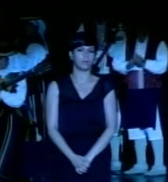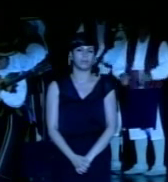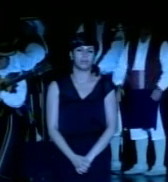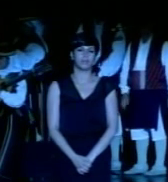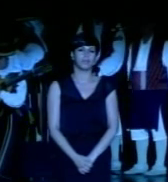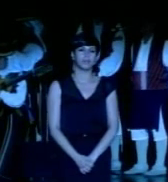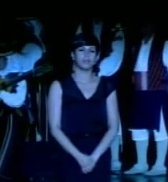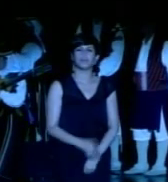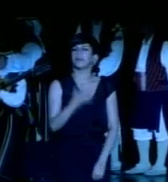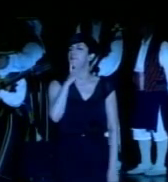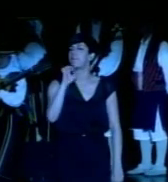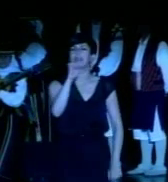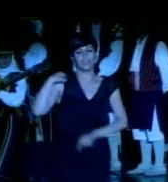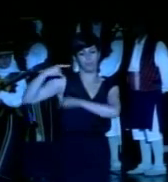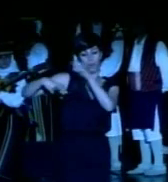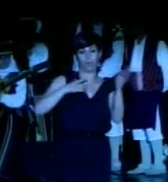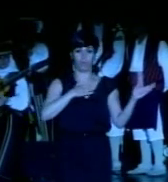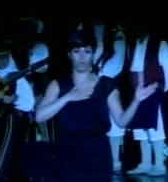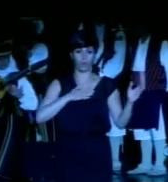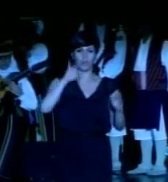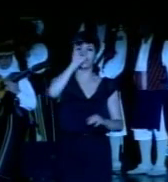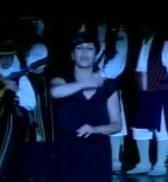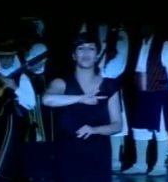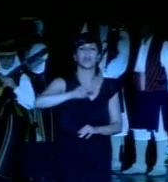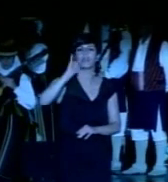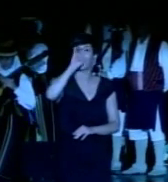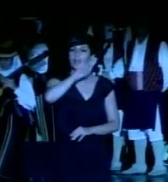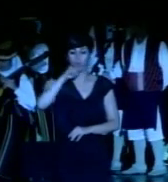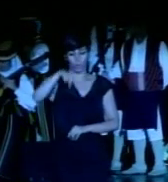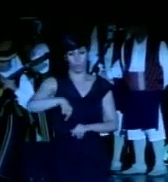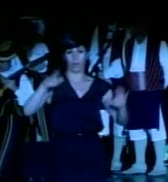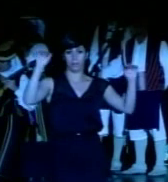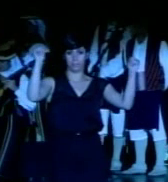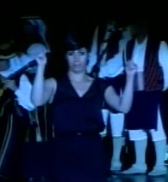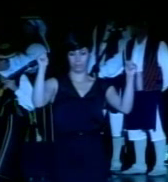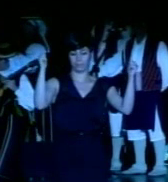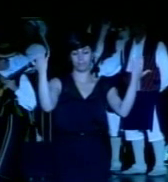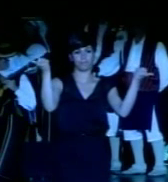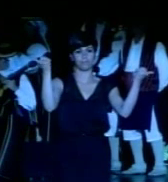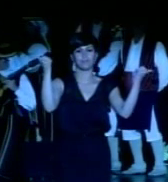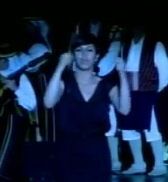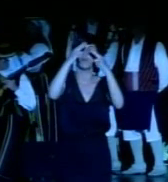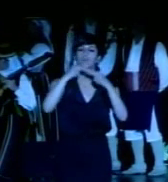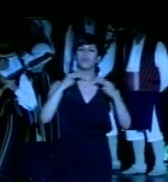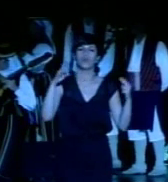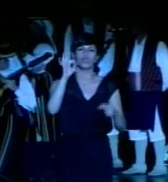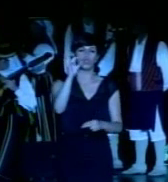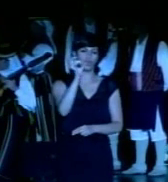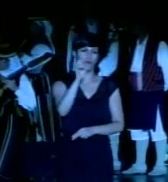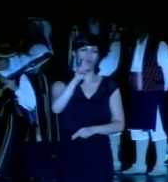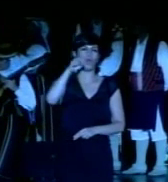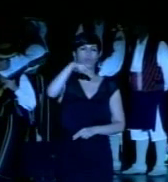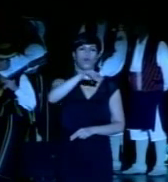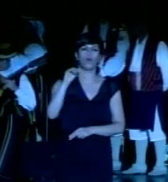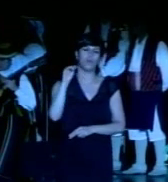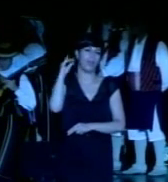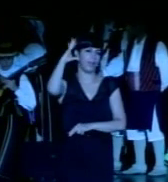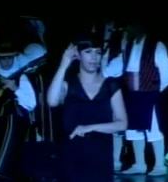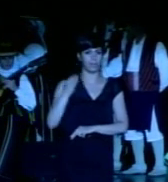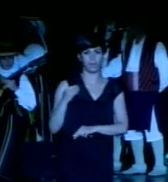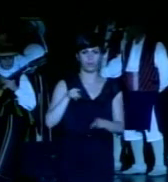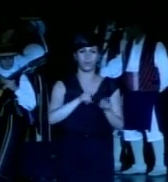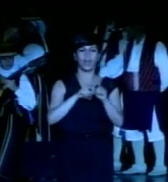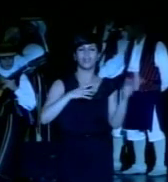Y del bellísimo folclore canario nos van a ofrecer, para despedirse del público de Burgos, el sorondongo de Lanzarote, bailado al